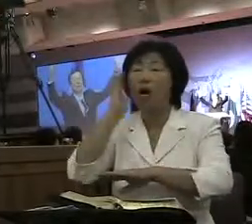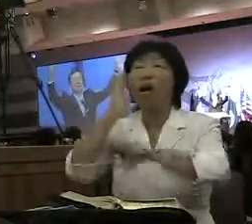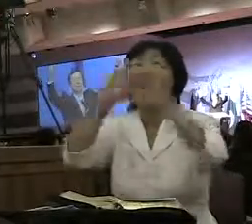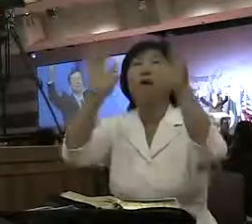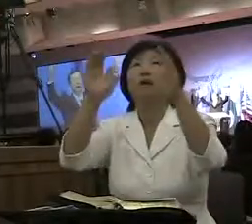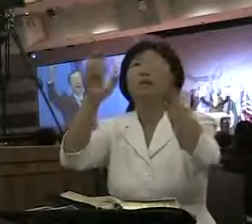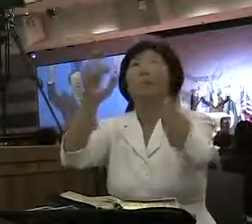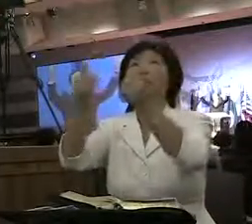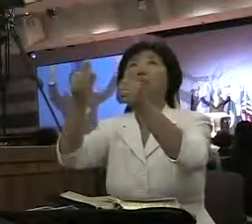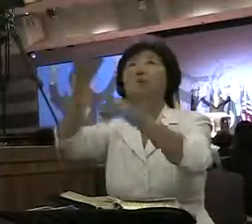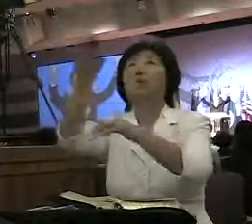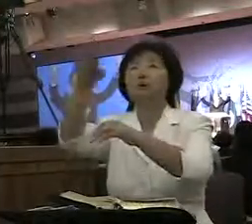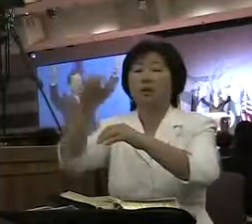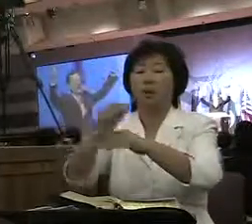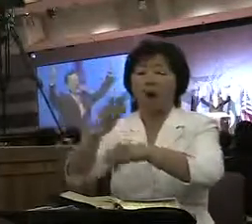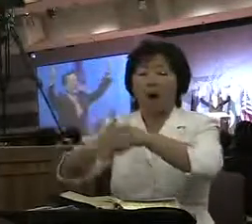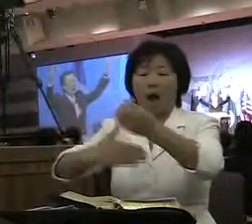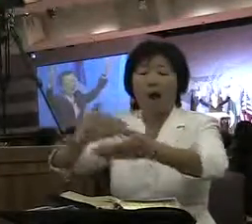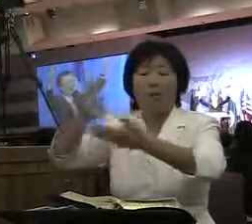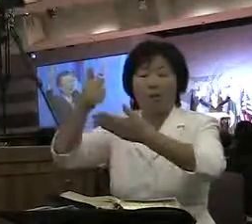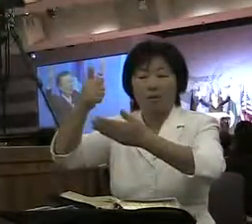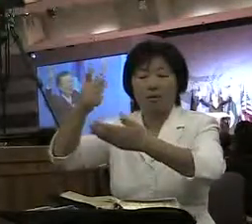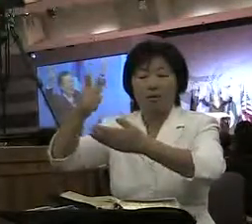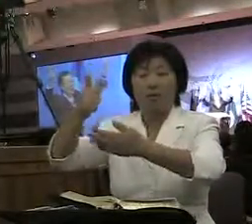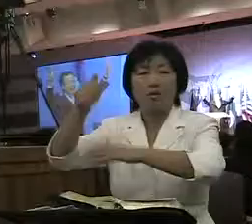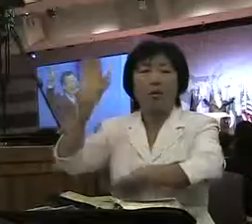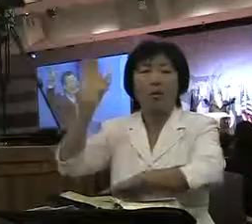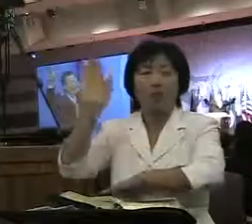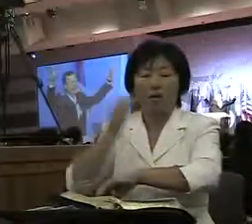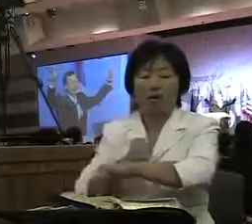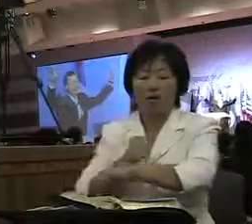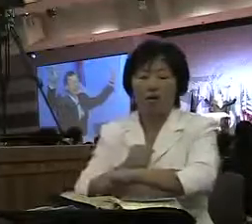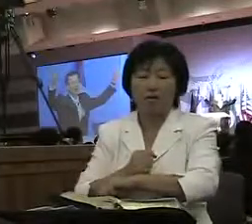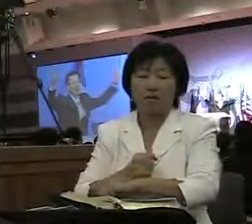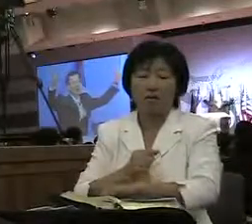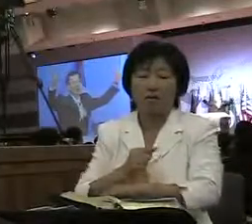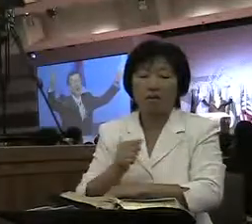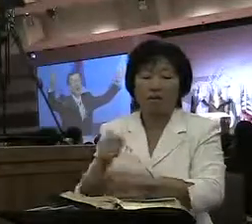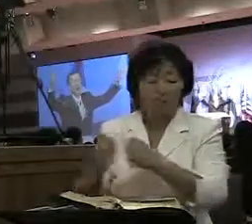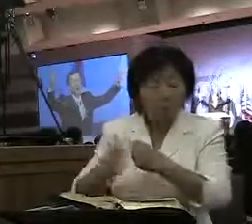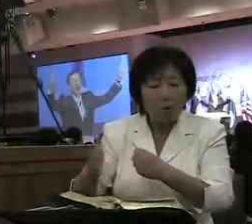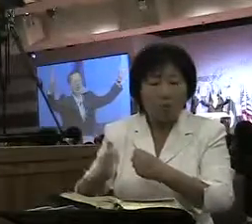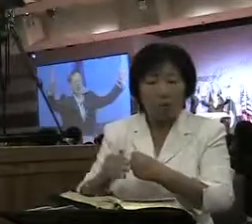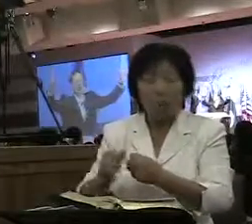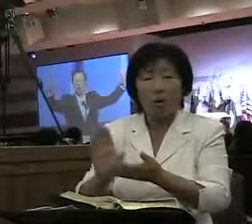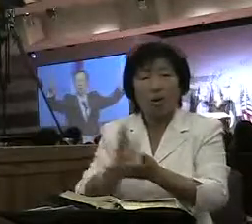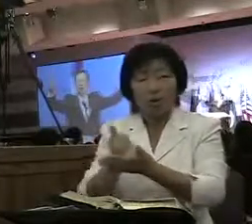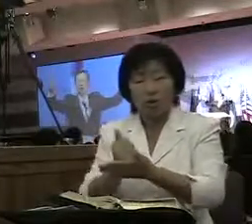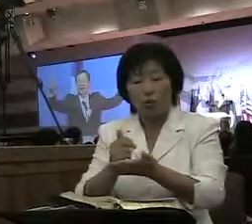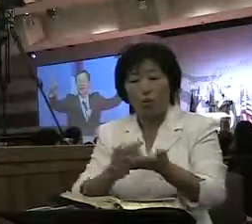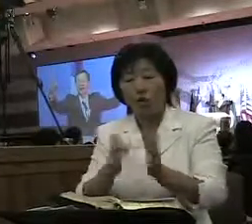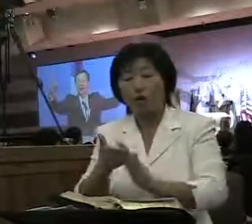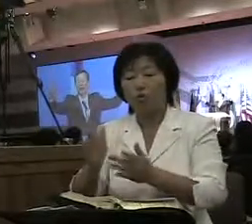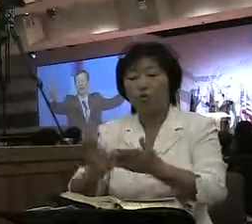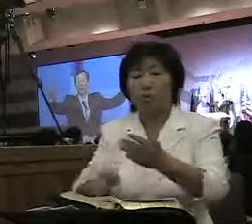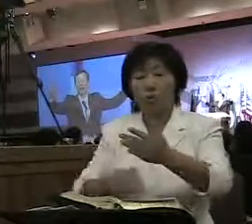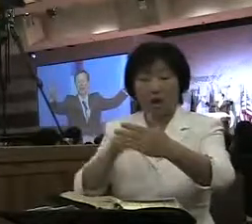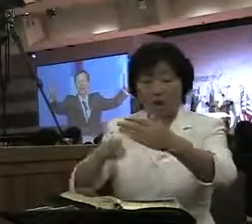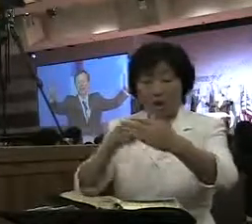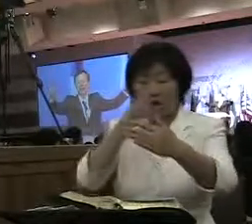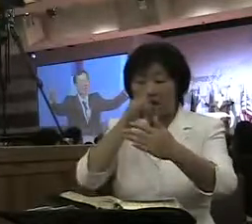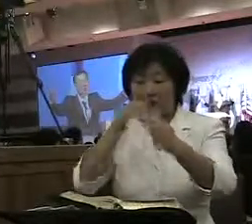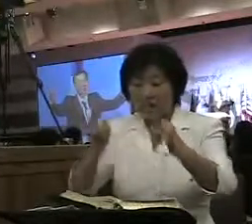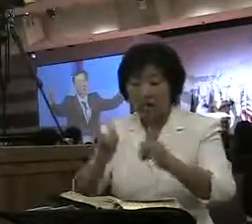법정에서 하나님께서 선언을 하십니다. 그러므로 그리스도 예수 안에 있는